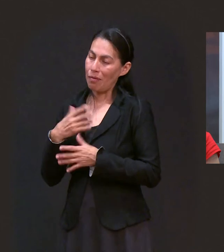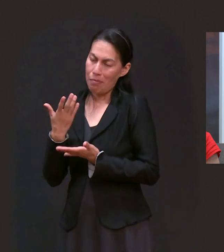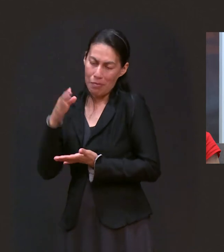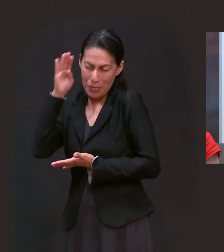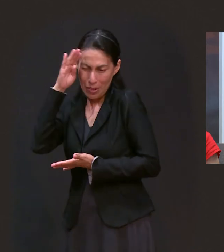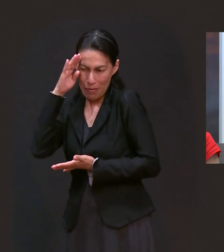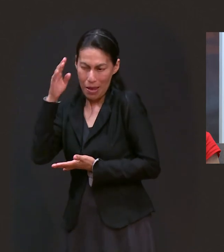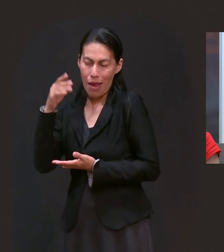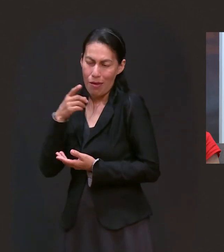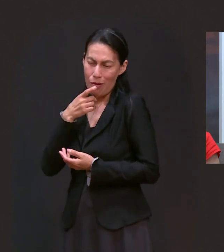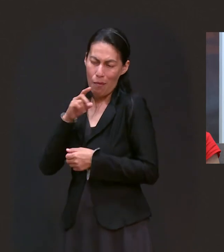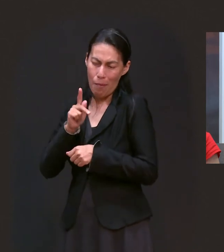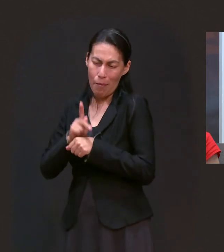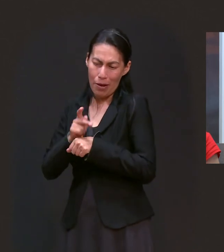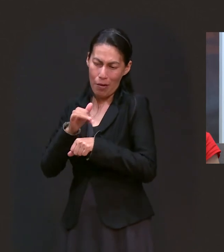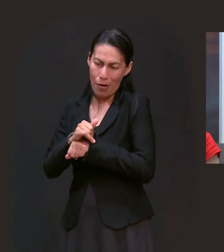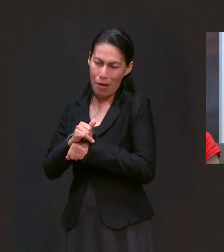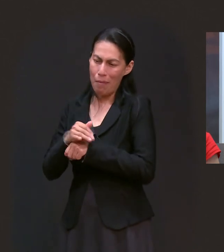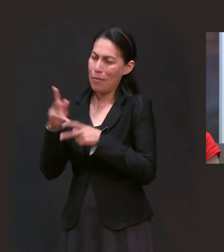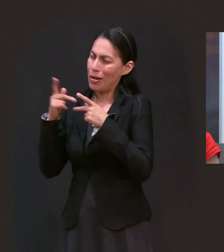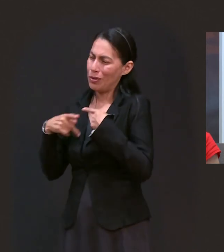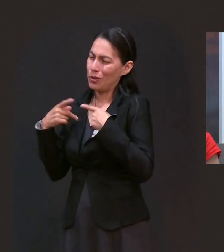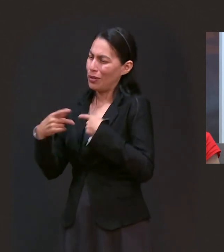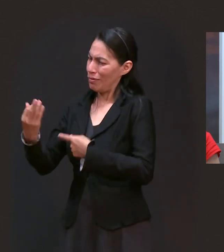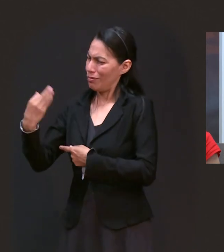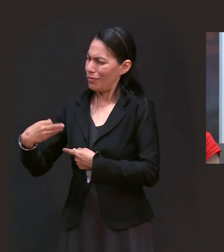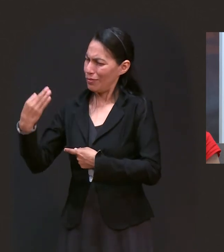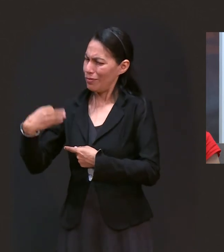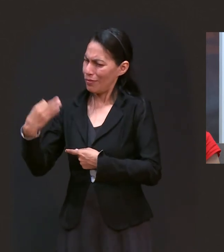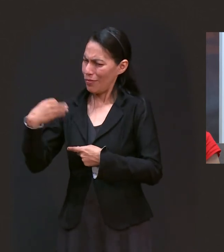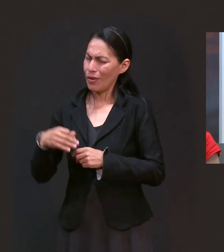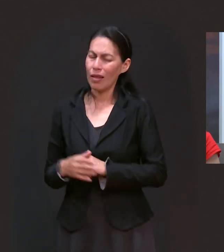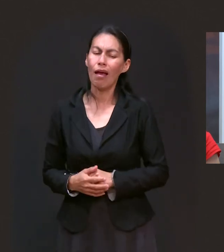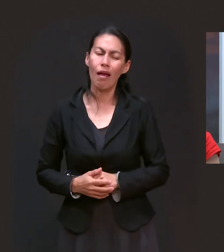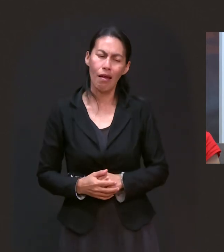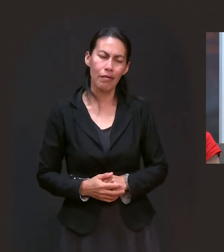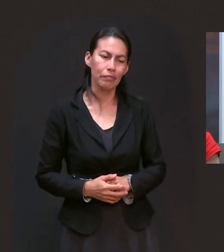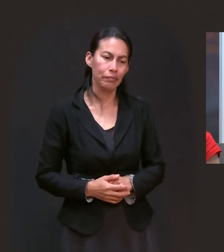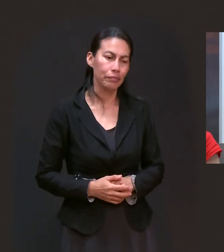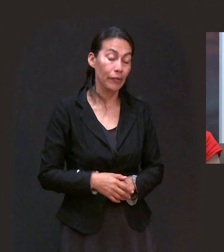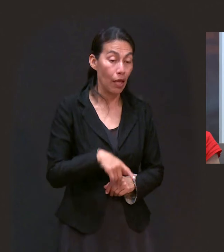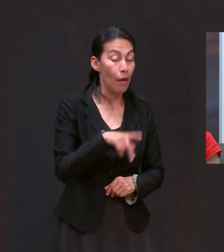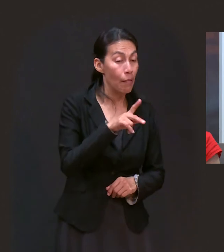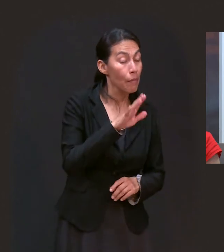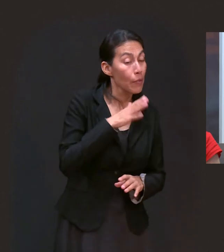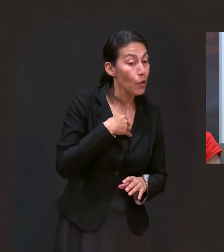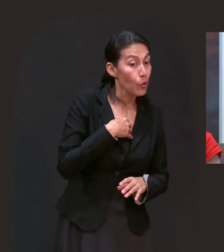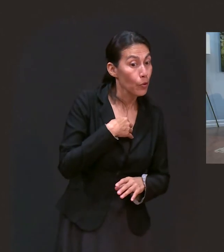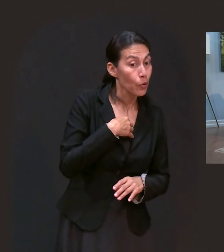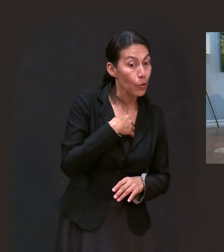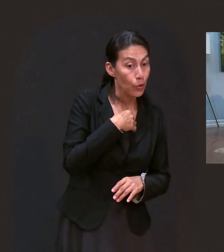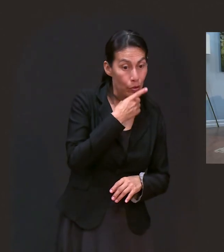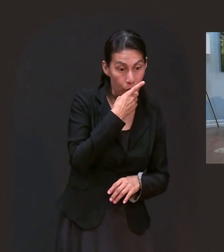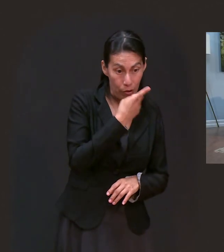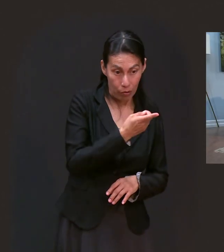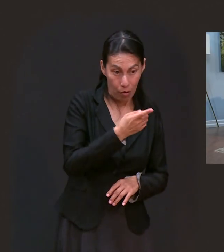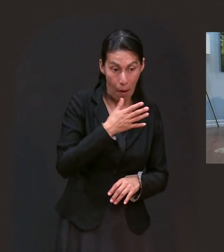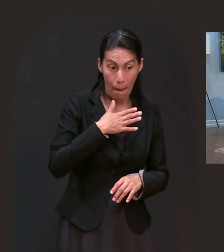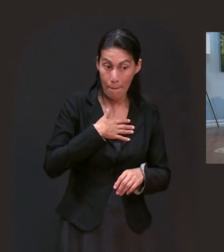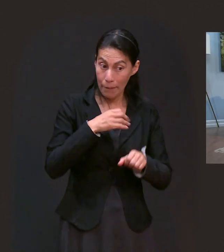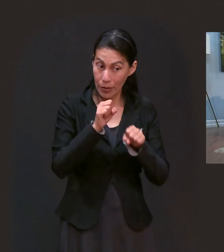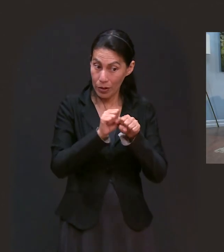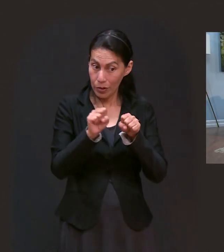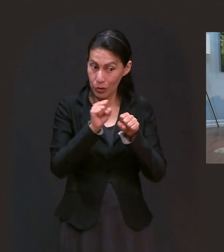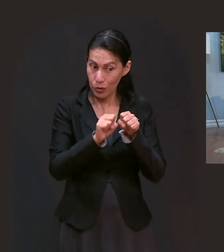como para que me aceptaran y voy a sufrir como que pero si puedo decir que me sobraba